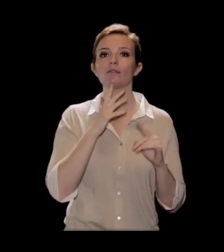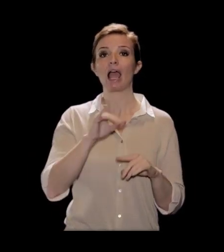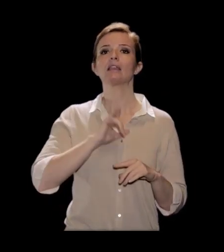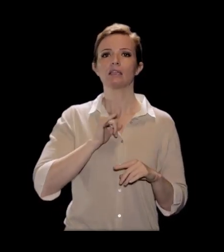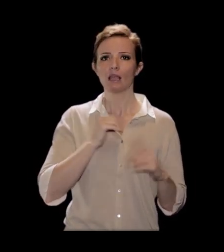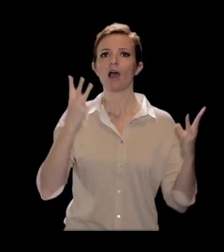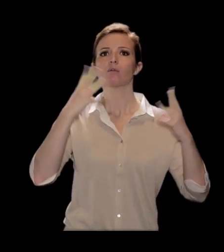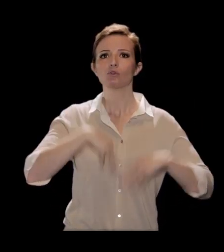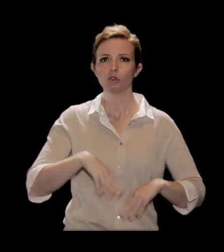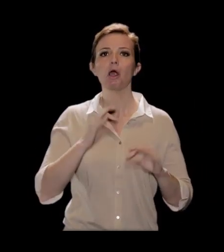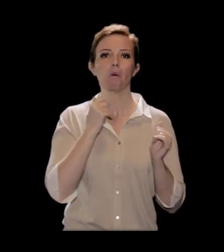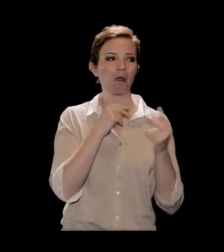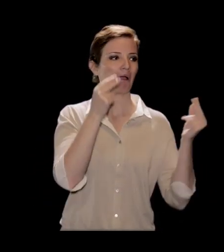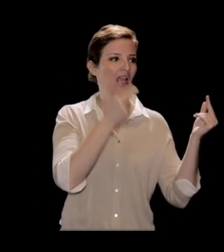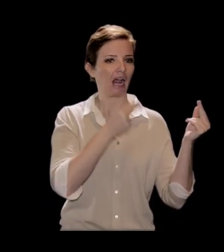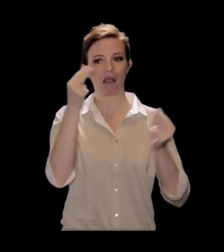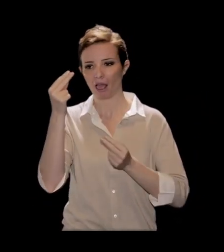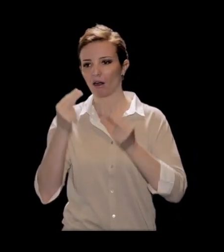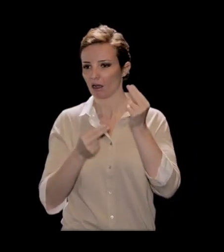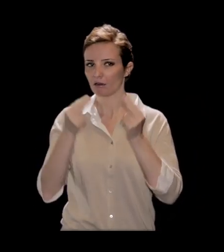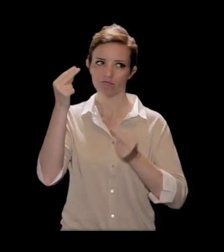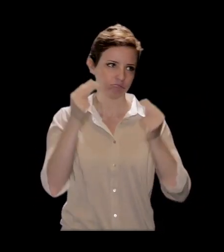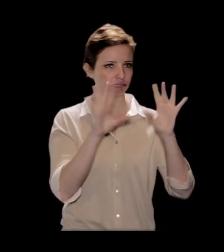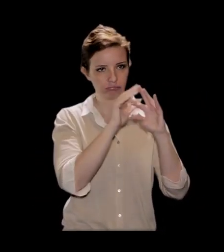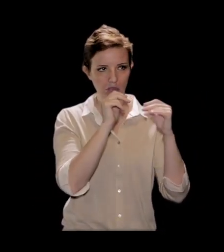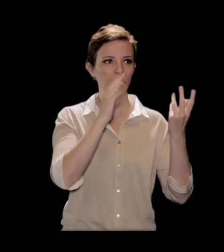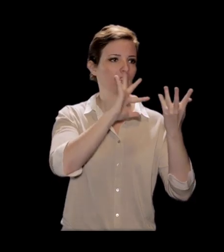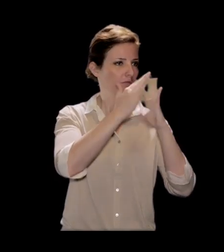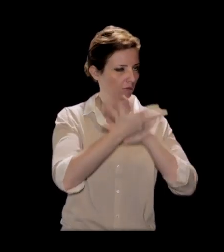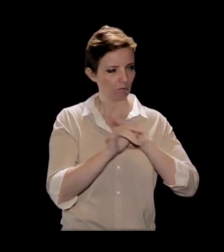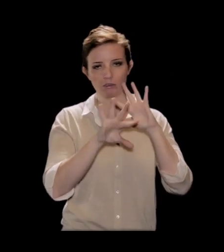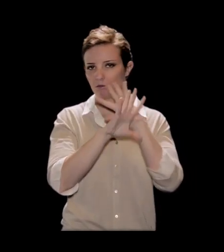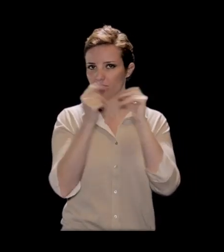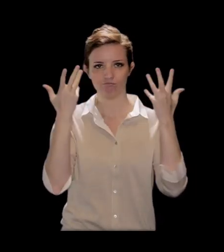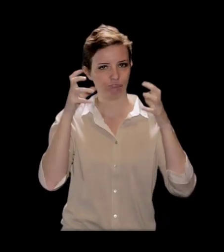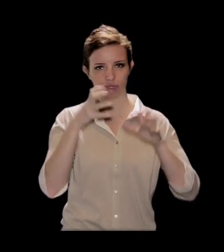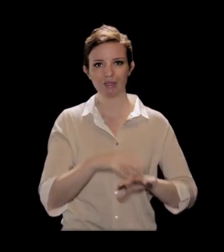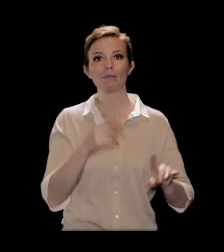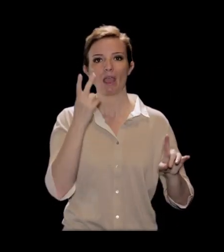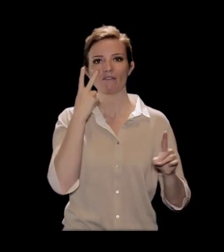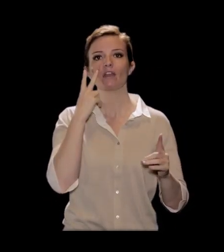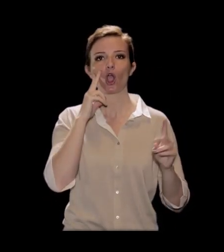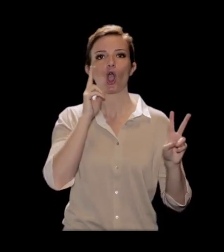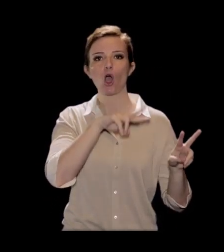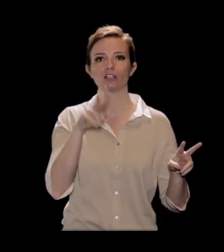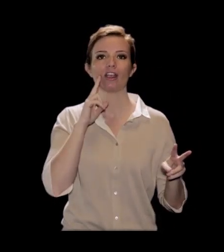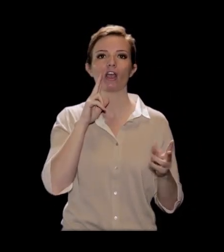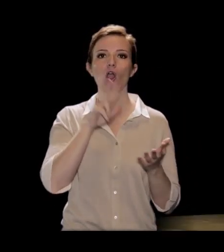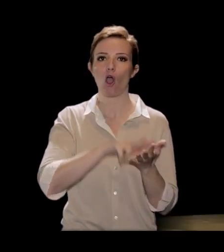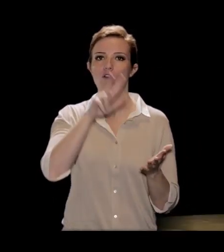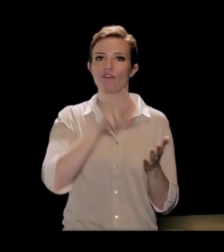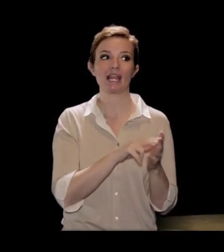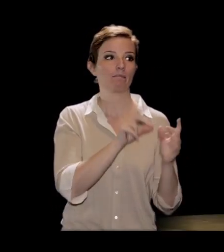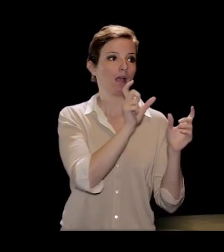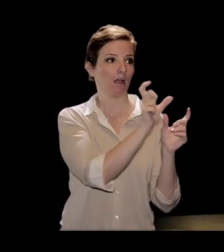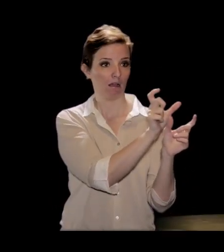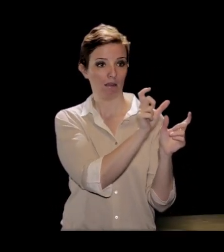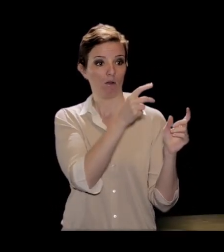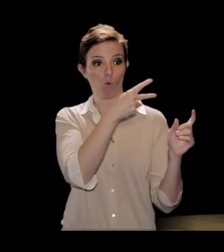membri i calcoli e eventuali trasformazioni in modo da verificare se effettivamente i due membri sono tra loro identici.